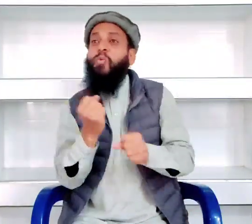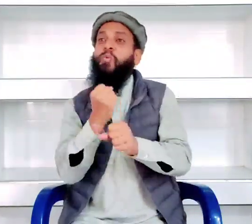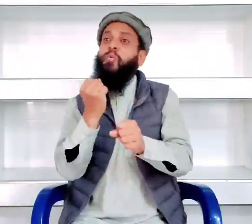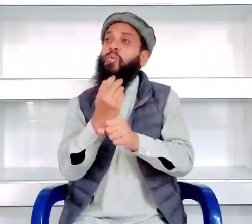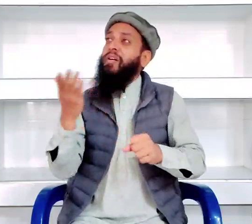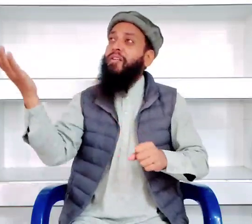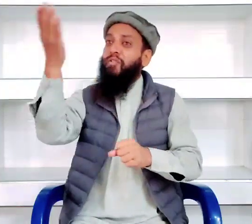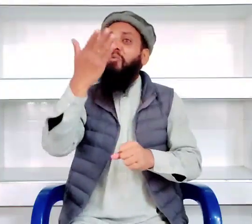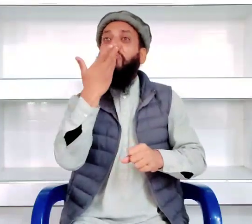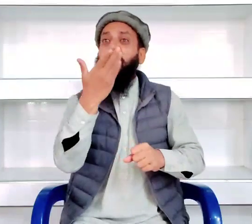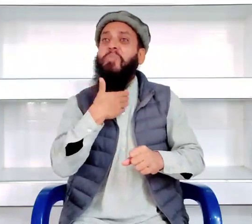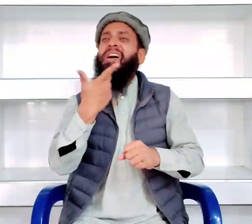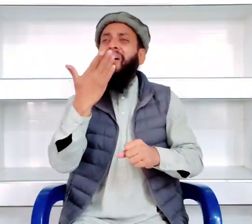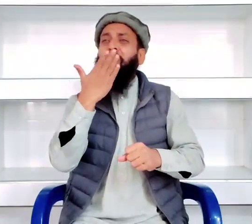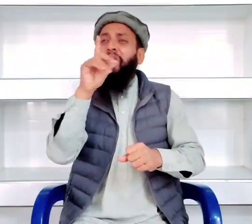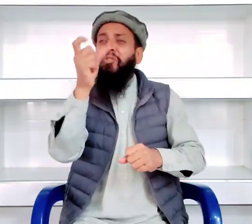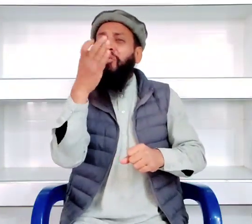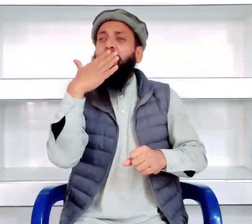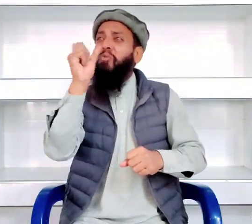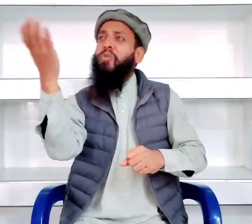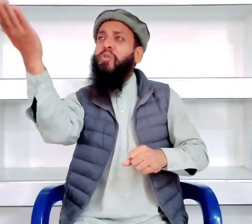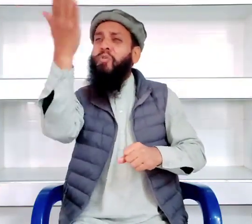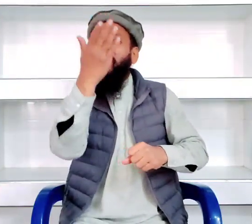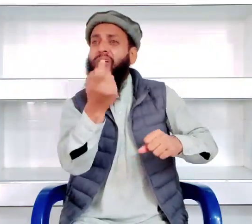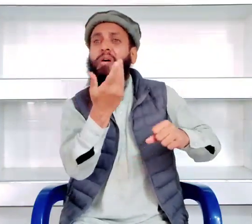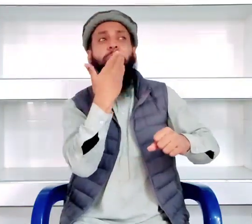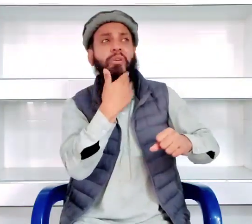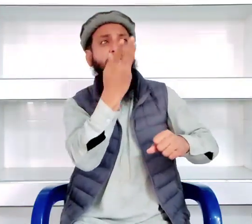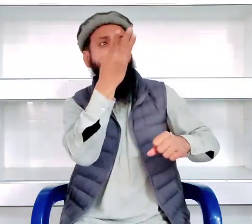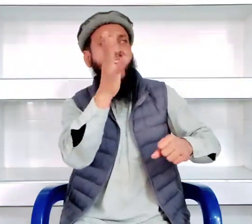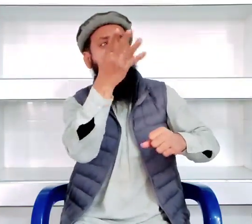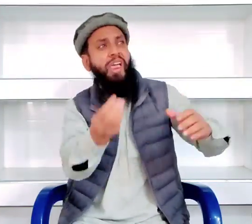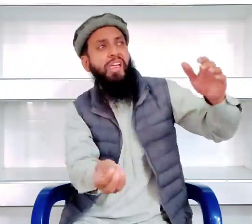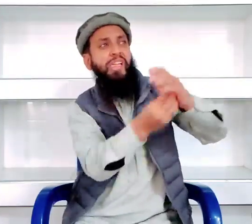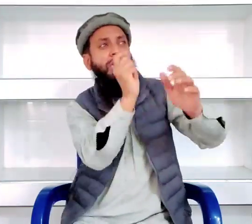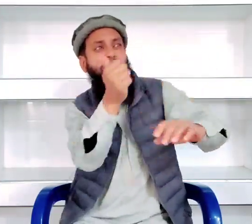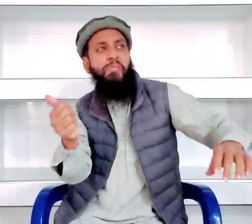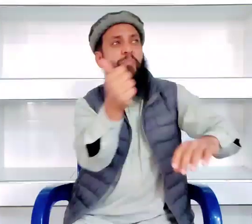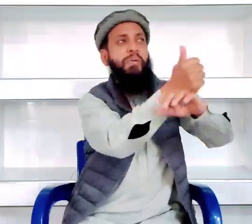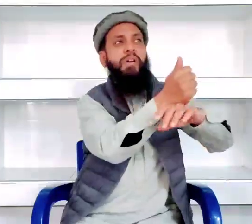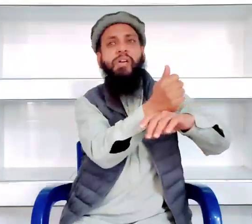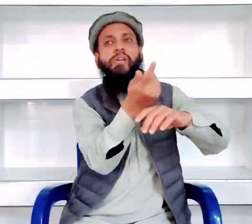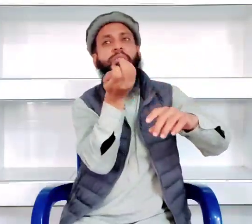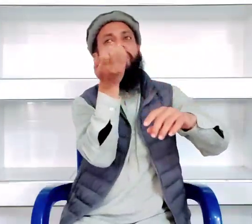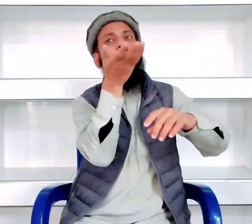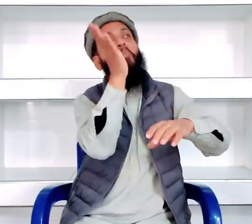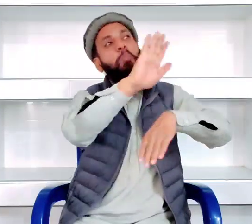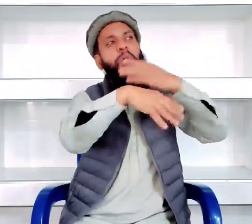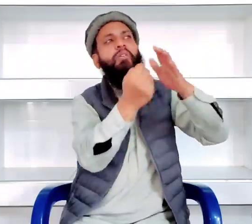ਛੱਡਦੇ ਤੇ ਕੌਣ ਹੈ ਗੌਰਮੈਂਟ ਤੇ ਅੱਗੇ ਨਹੀਂ ਚੱਲਦੀ ਤੇ ਫਿਰ ਕਿਵੇਂ ਨਿਜ਼ਾਮ ਚੱਲੇਗਾ ਫਿਰ ਜ਼ਹਾਲਤ ਹੀ ਹੋਏਗੀ ਹਰ ਪਾਸੇ ਜਿਹੜਾ ਮਾਮਲਾ ਖਰਾਬ